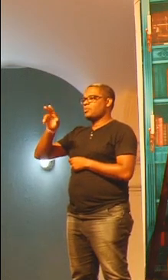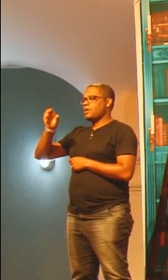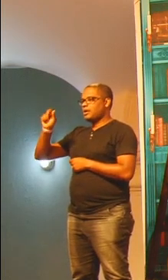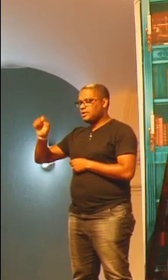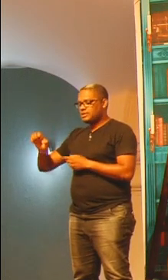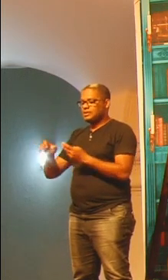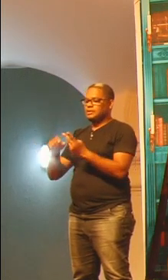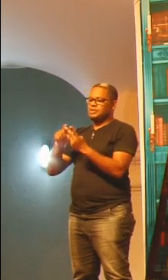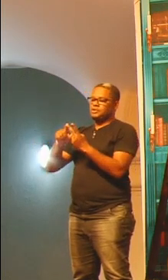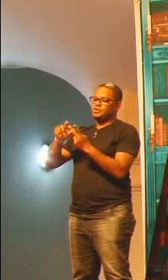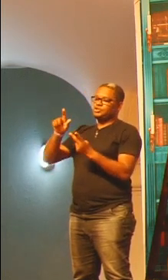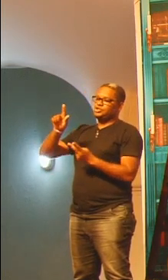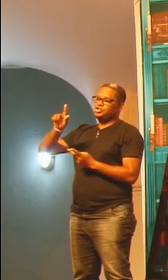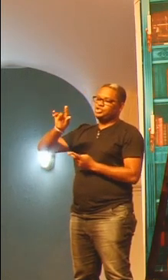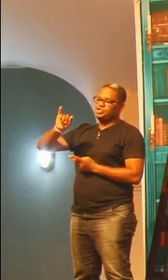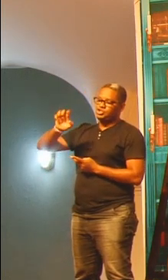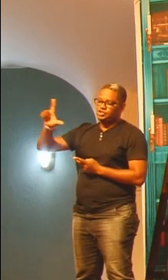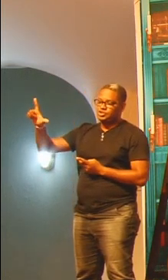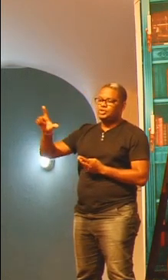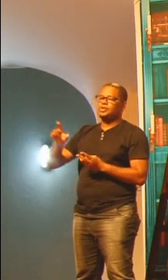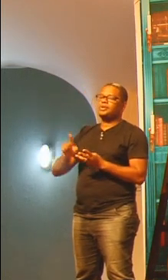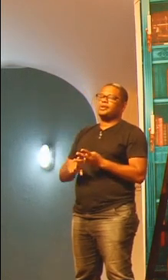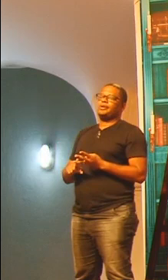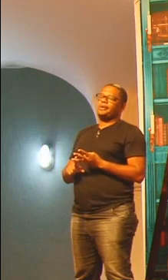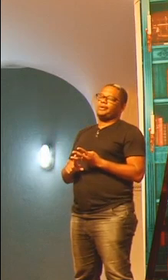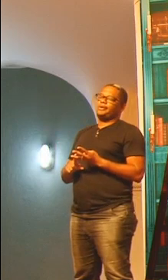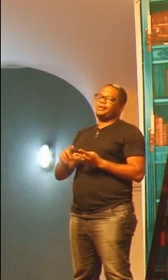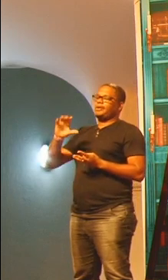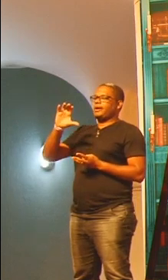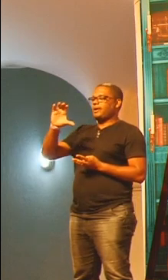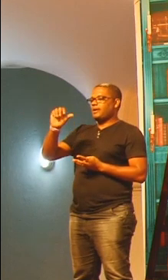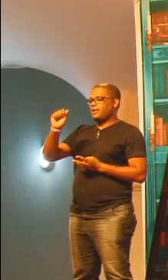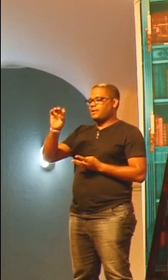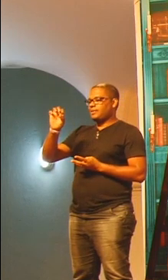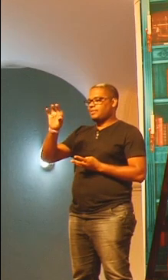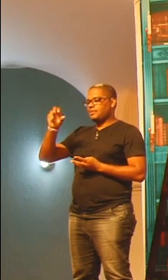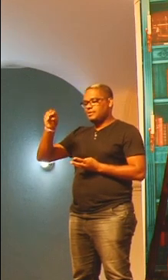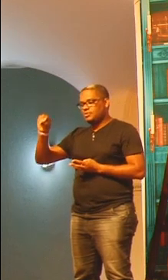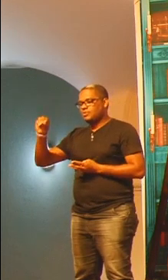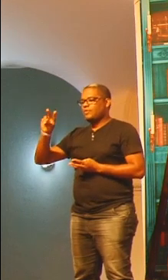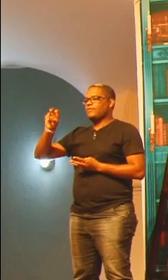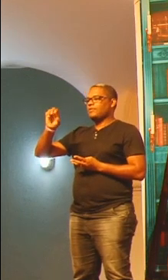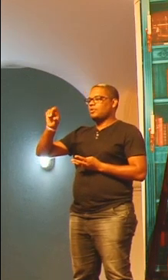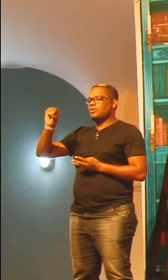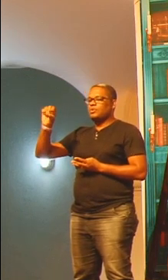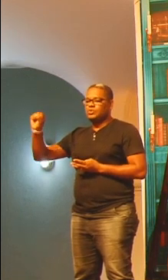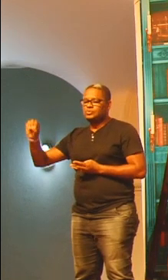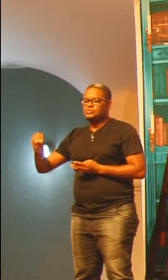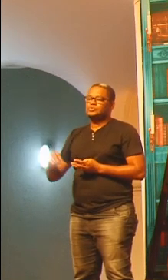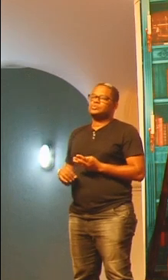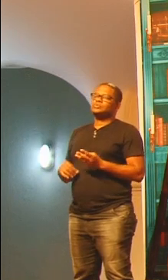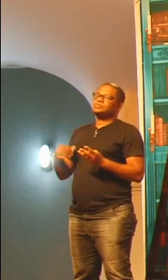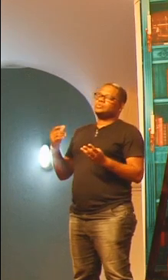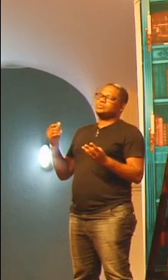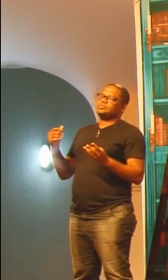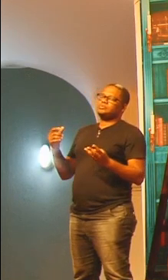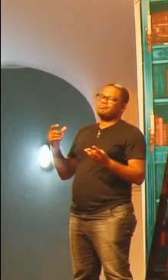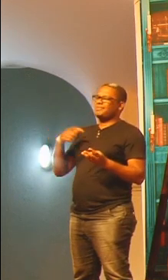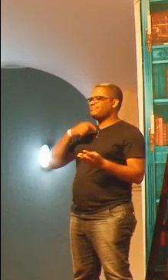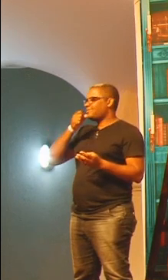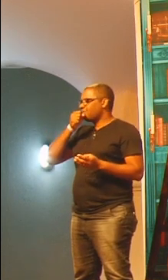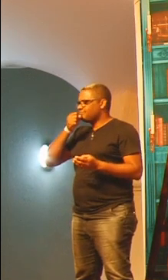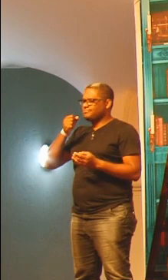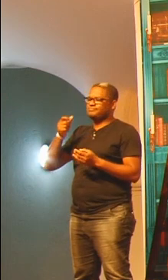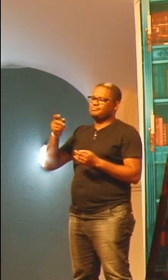Quer dizer, que eu falo de letras, mas são grandes poetas também, né? O Fabrício Corsaletti, que é um grande poeta brasileiro, ele